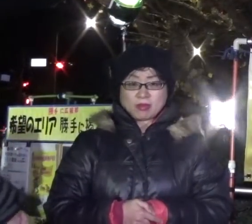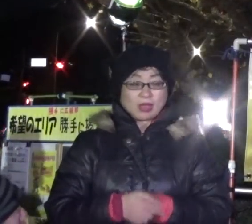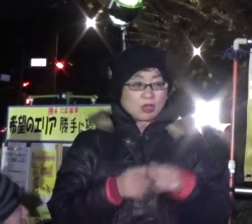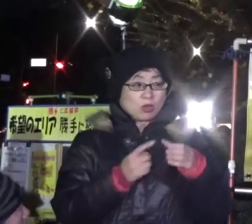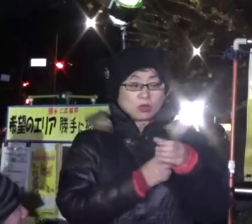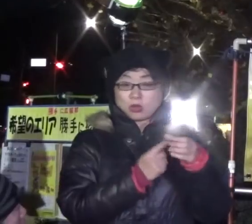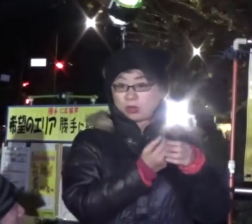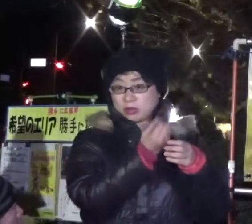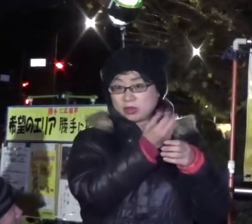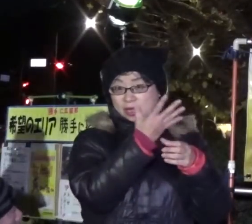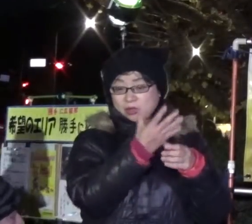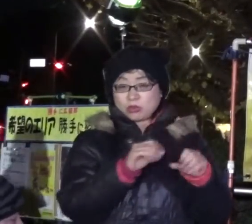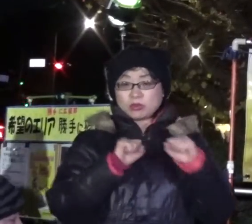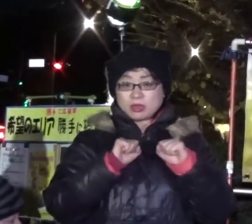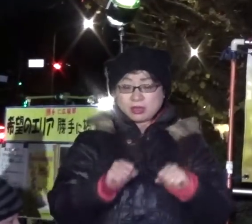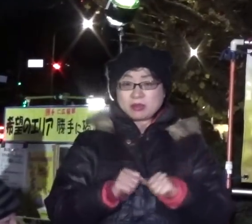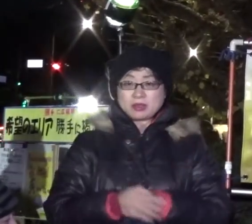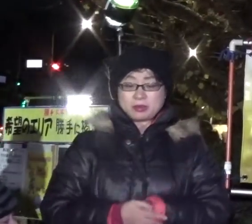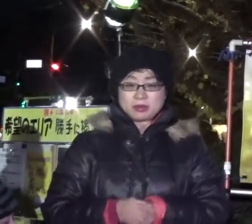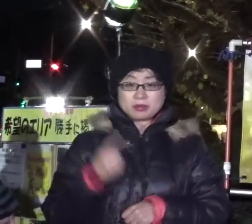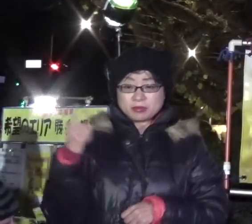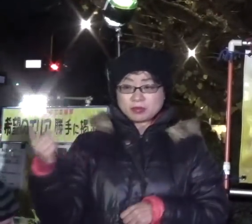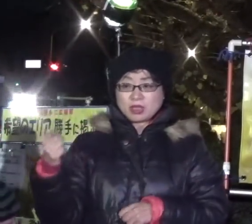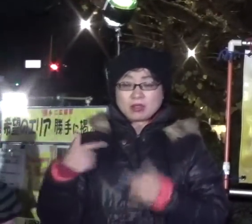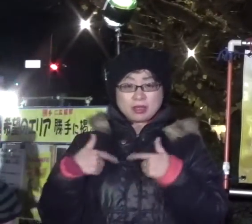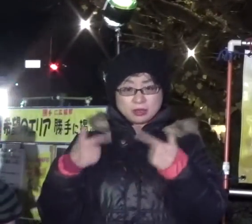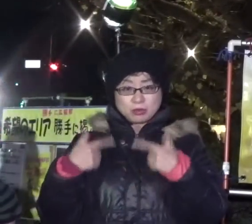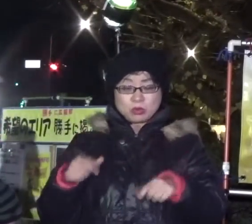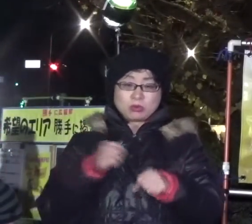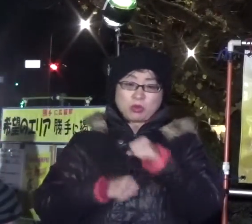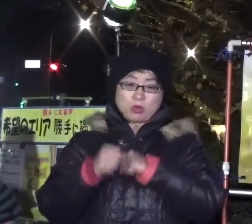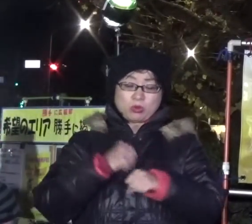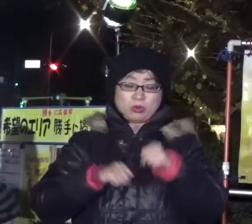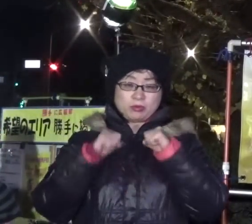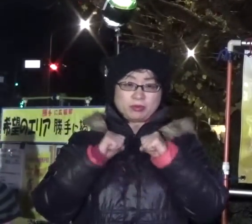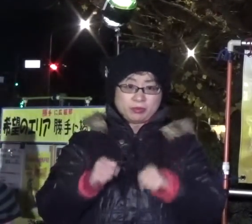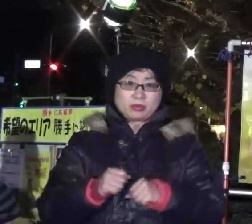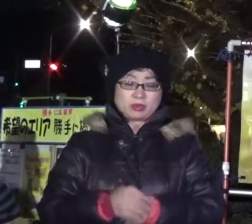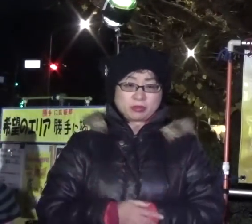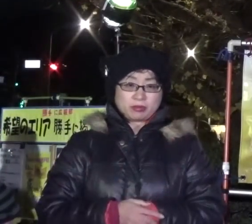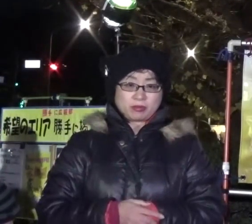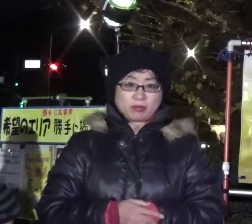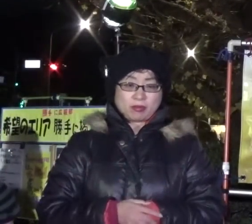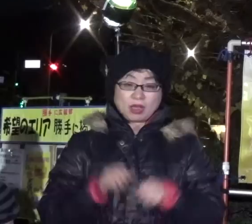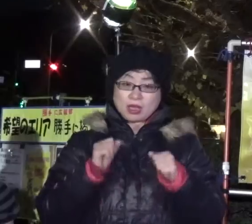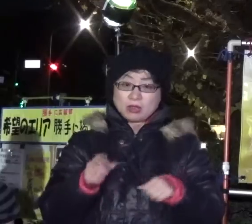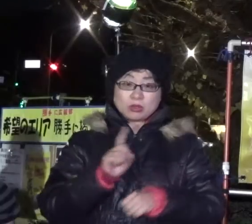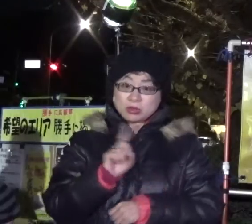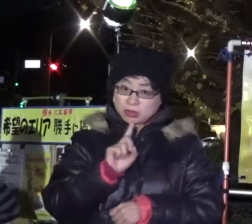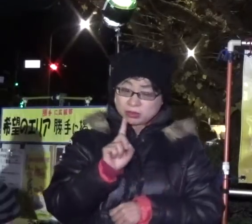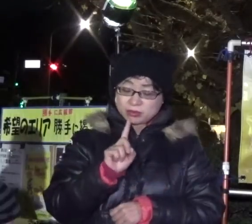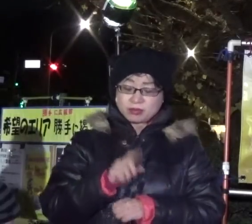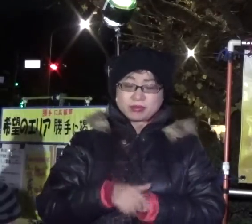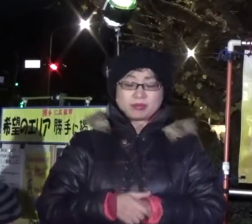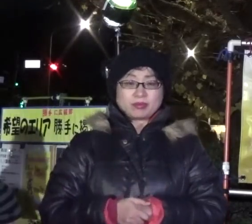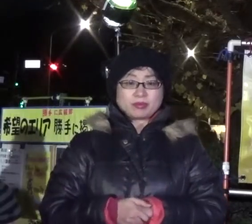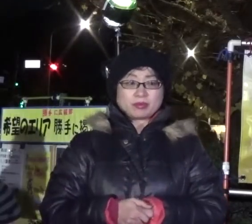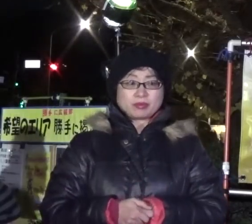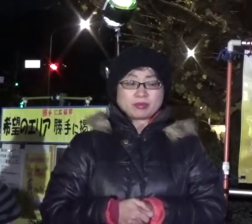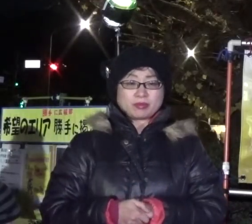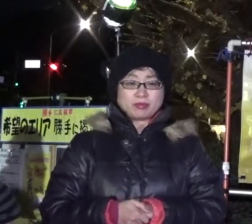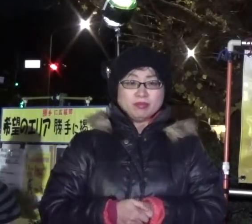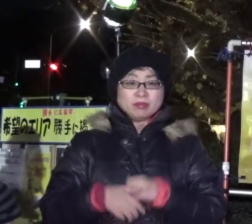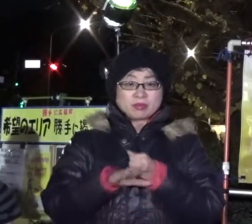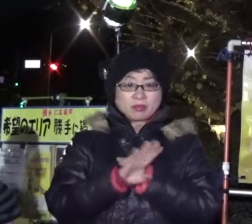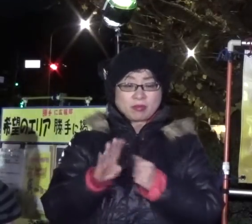ンドルをやってますけれども、私も向こうの方でずっとキャンドルやってるんです。でこのキャンドルなんでやってるのか、キャンドルなんかやったってね、原発